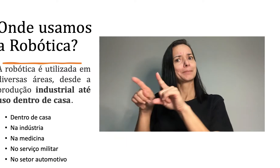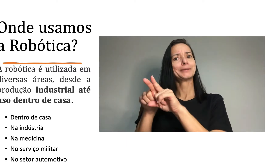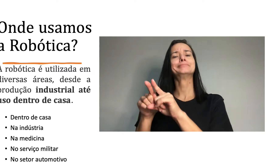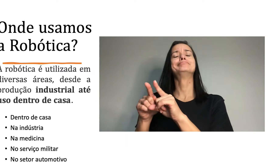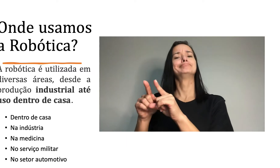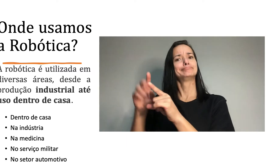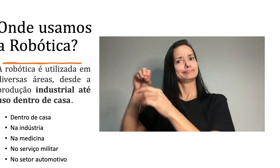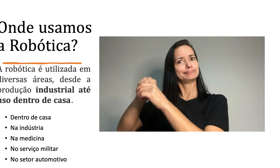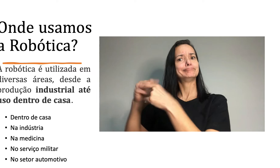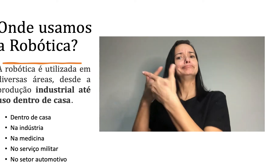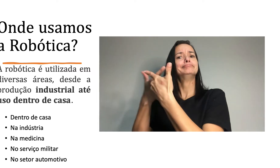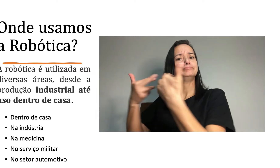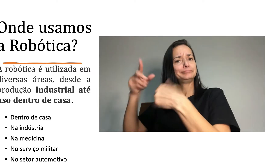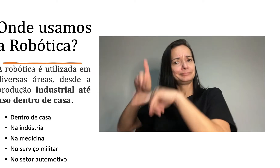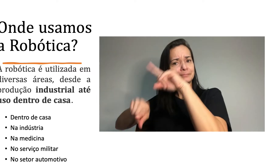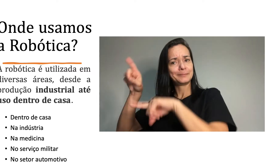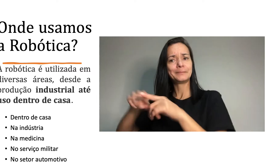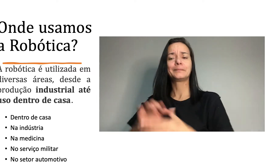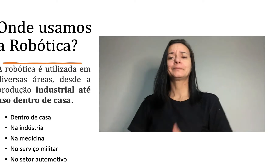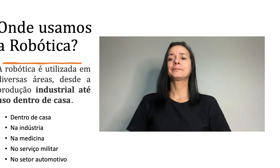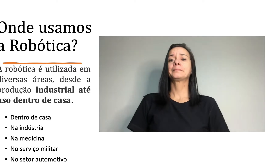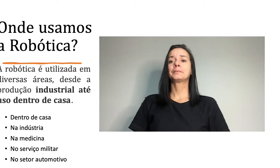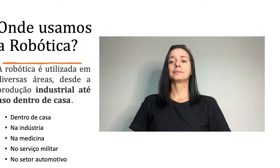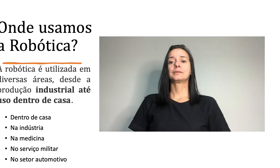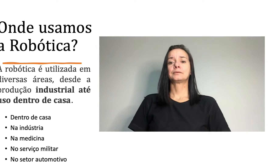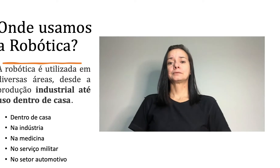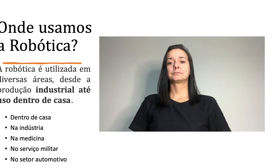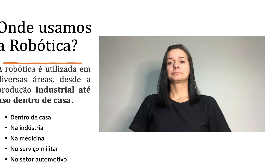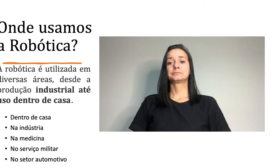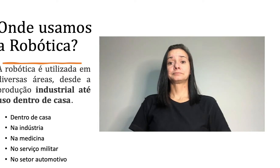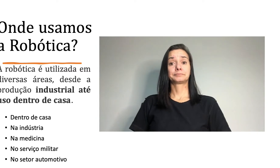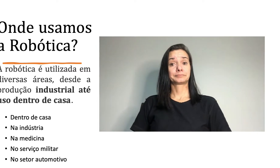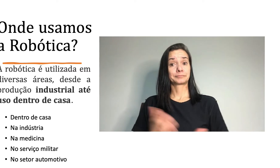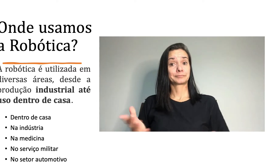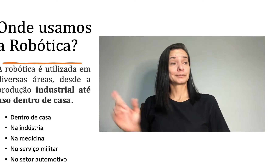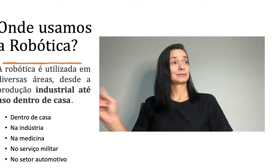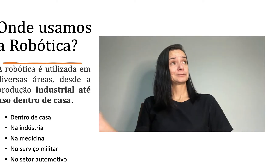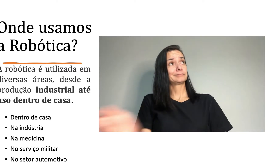ao uso doméstico dentro de casa.